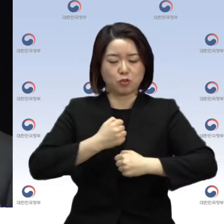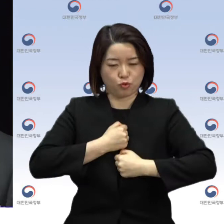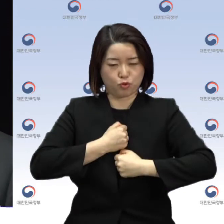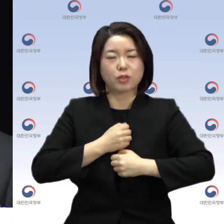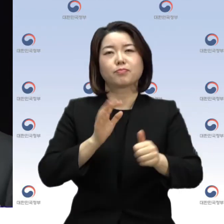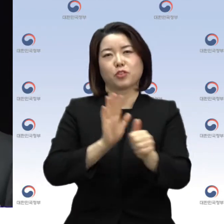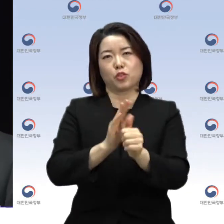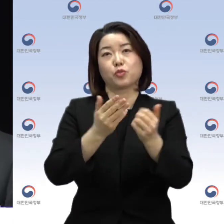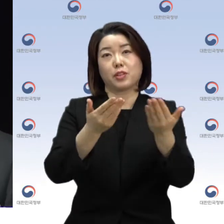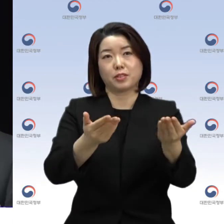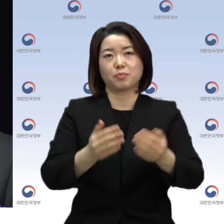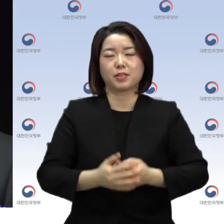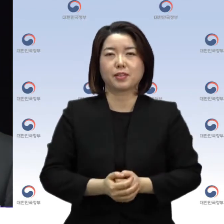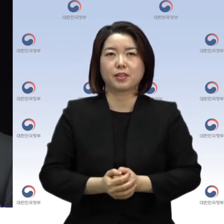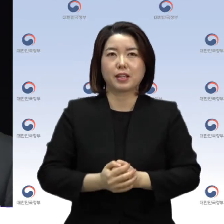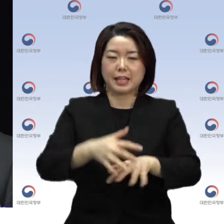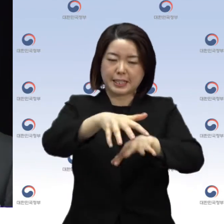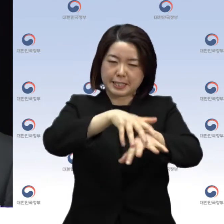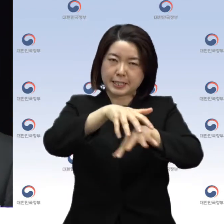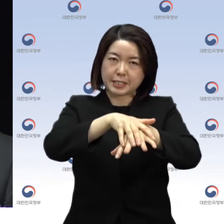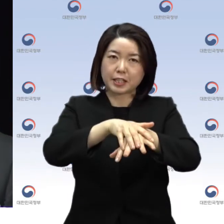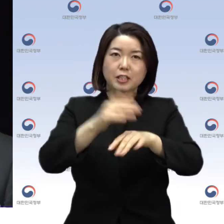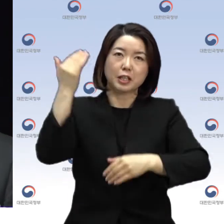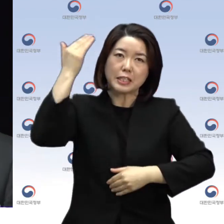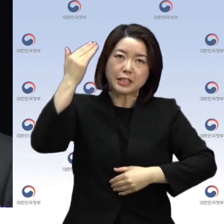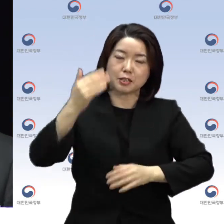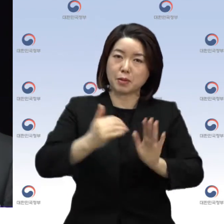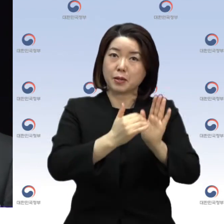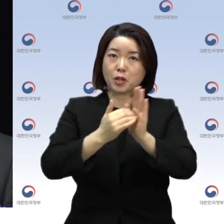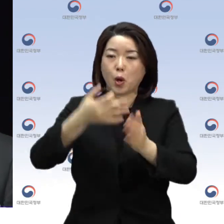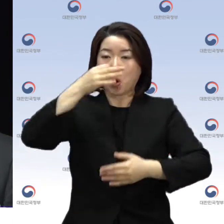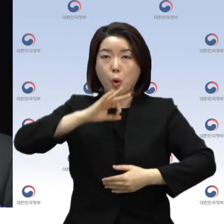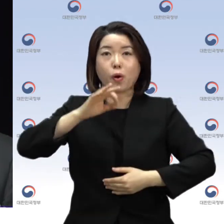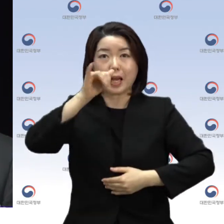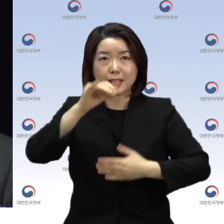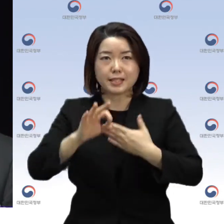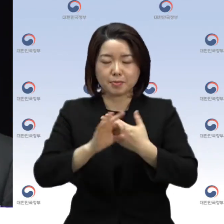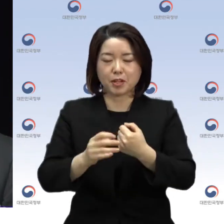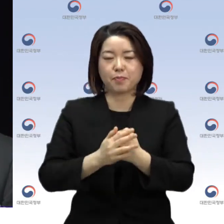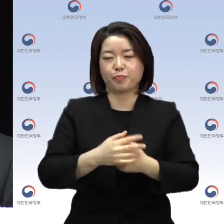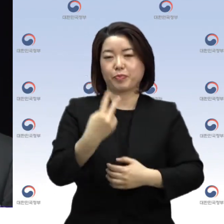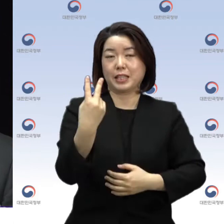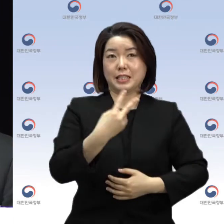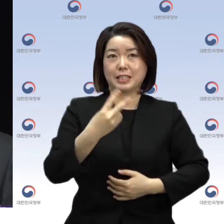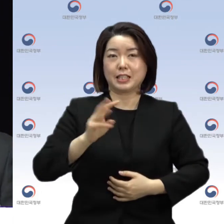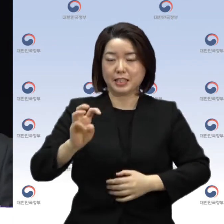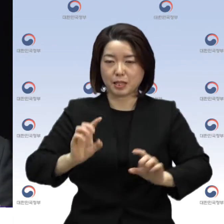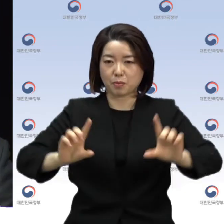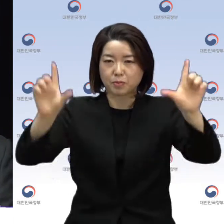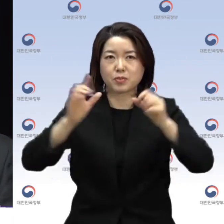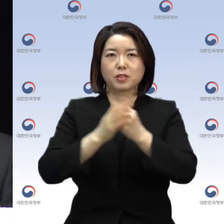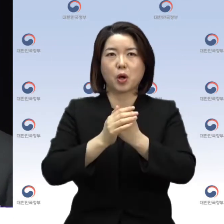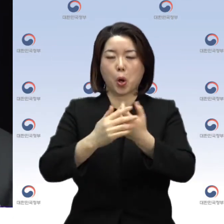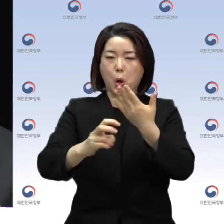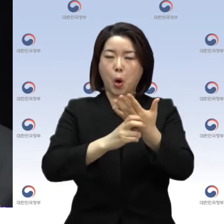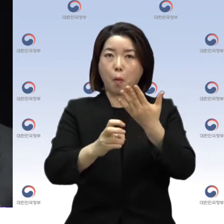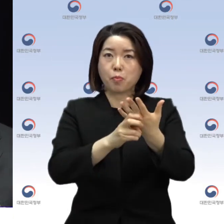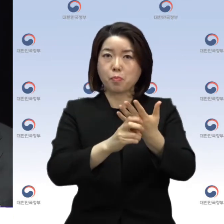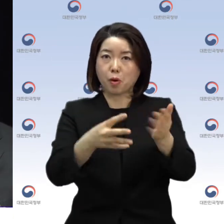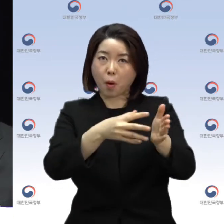지원하겠습니다. 체계적인 침해 대응이 효과를 거둘 경우 2030년에